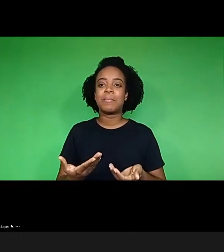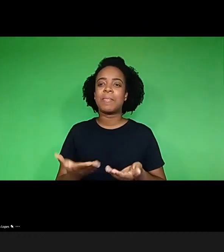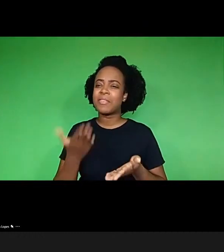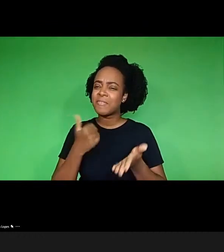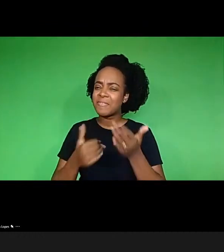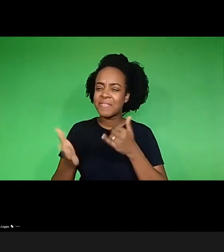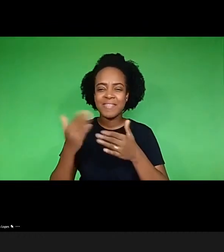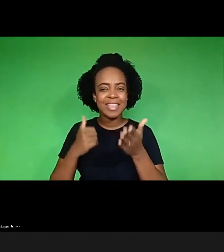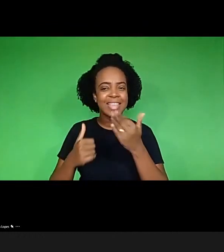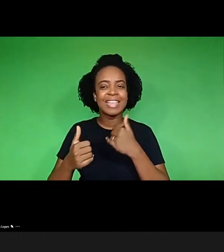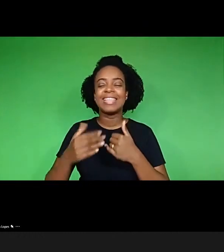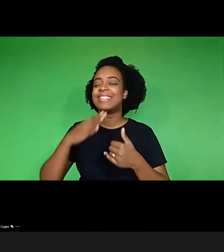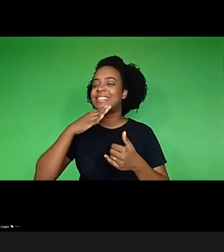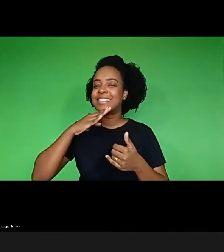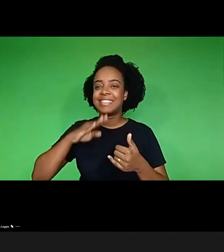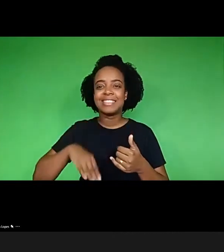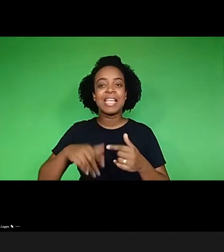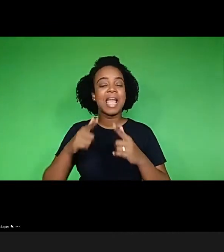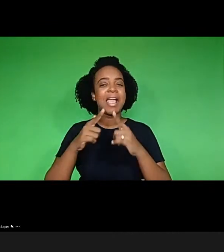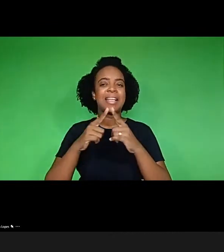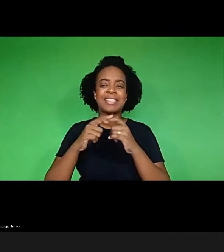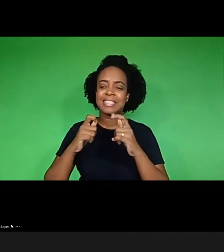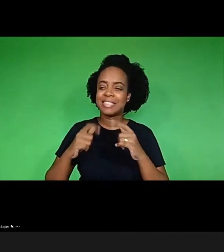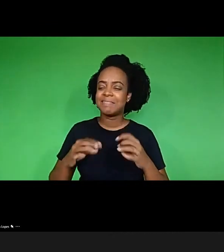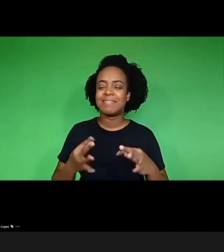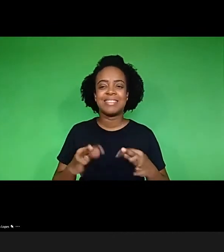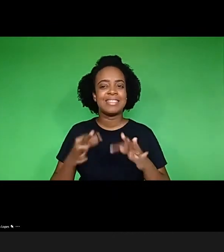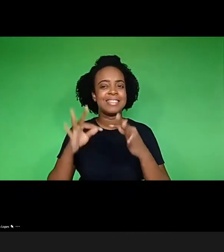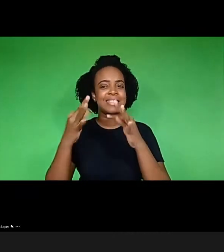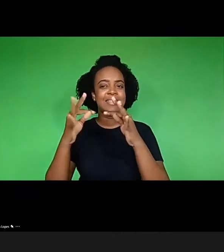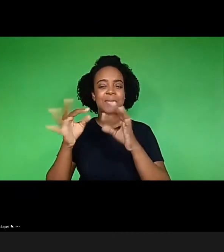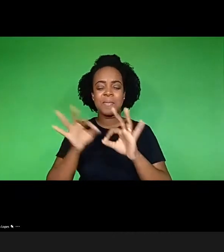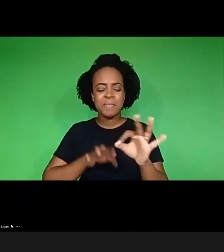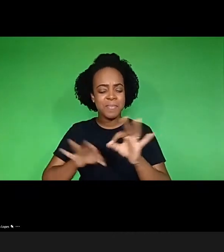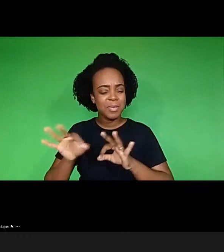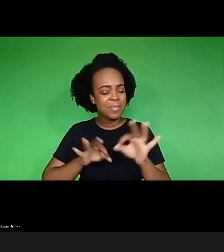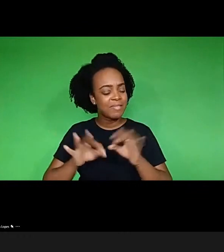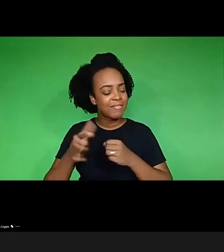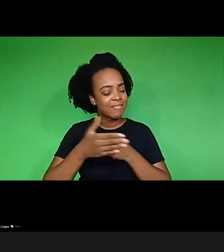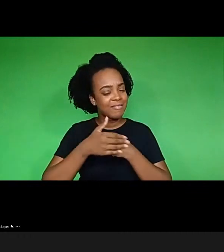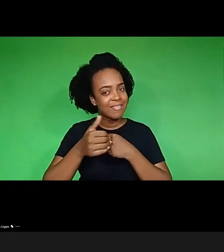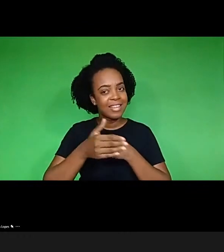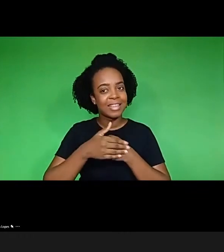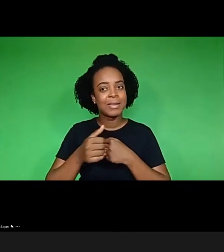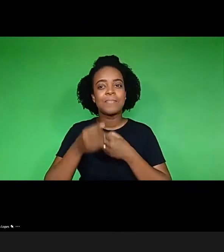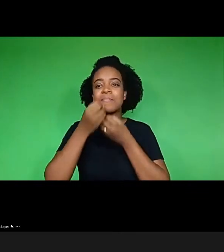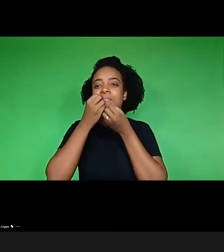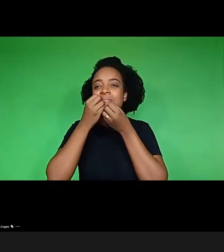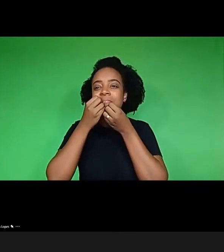participar dessa semana que foi feita com muito carinho pelos nossos colegas aqui no campus. Tá certo? Bom dia